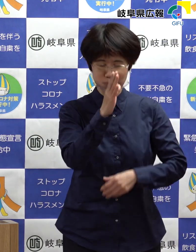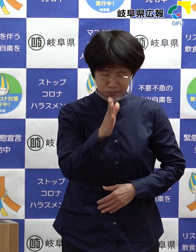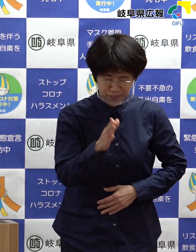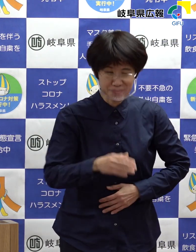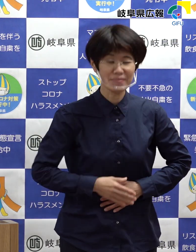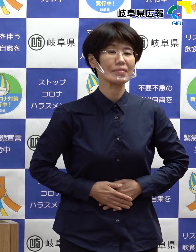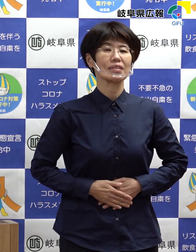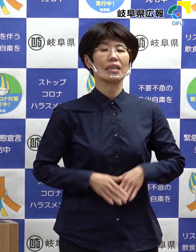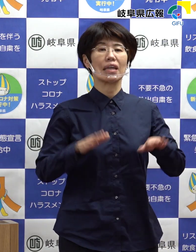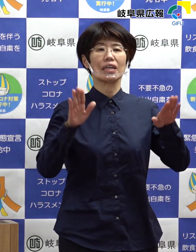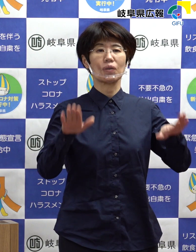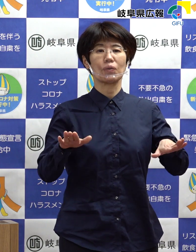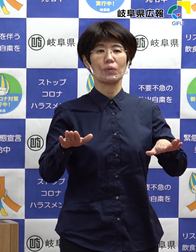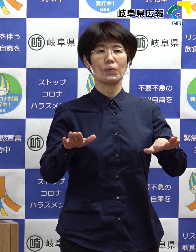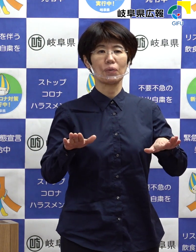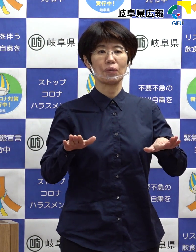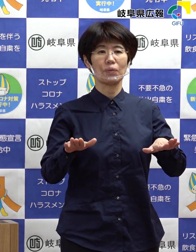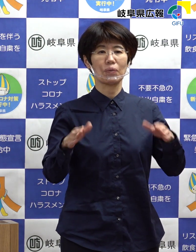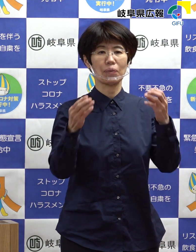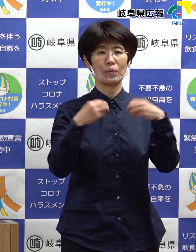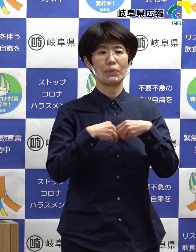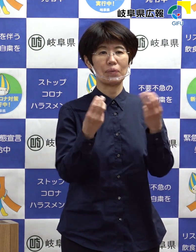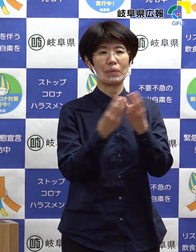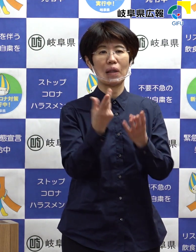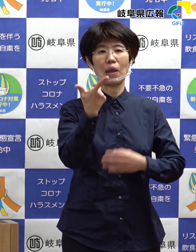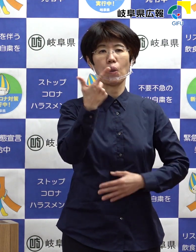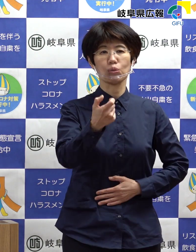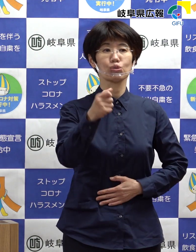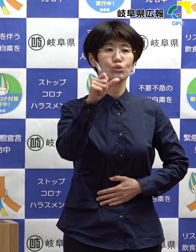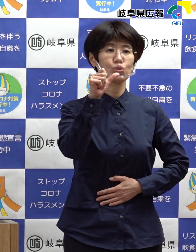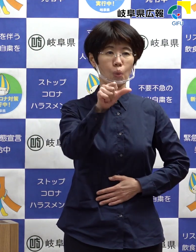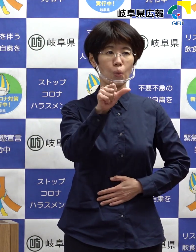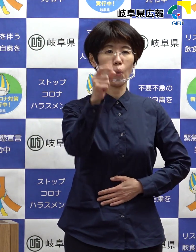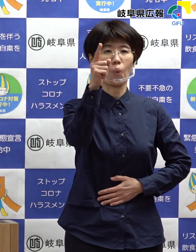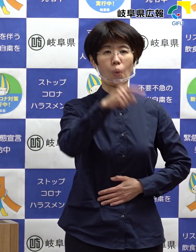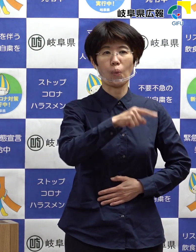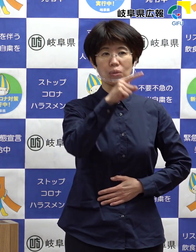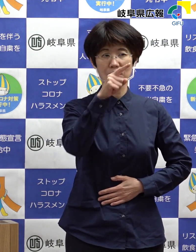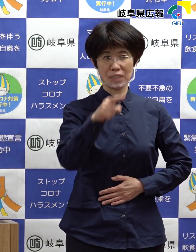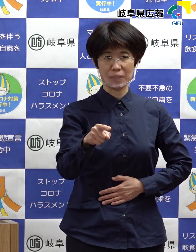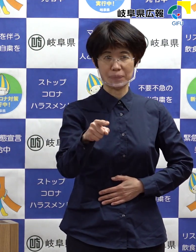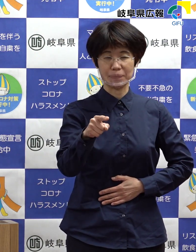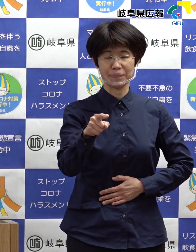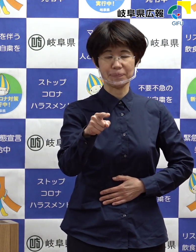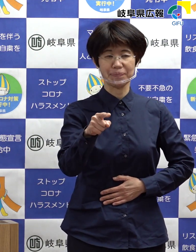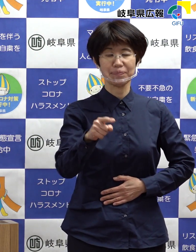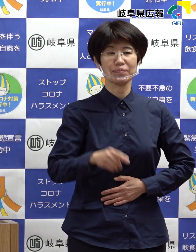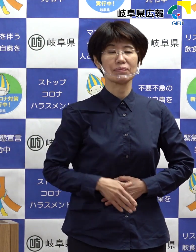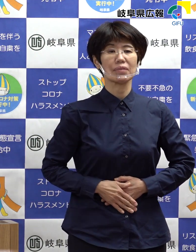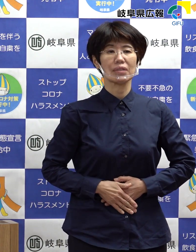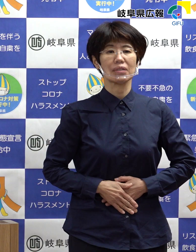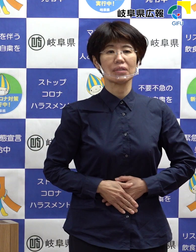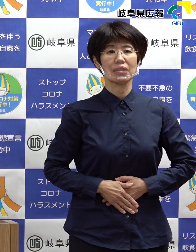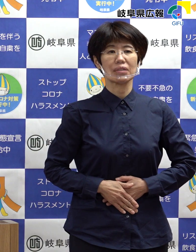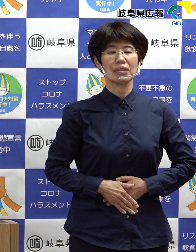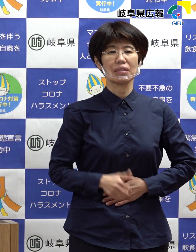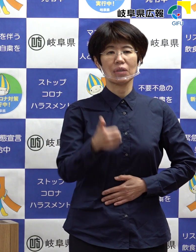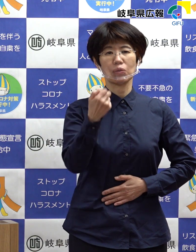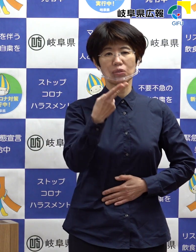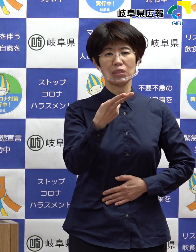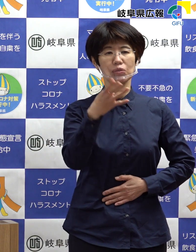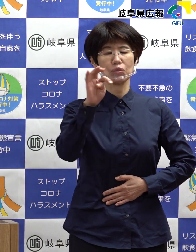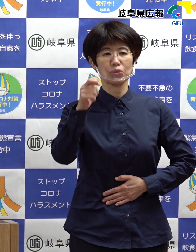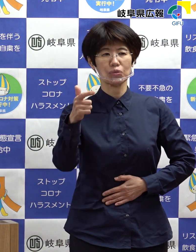ず本日の感染者数65人でございます。で、まあ、この3日間でいうと52、